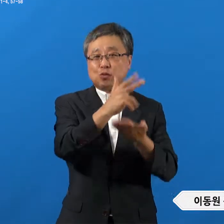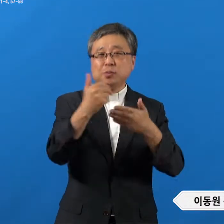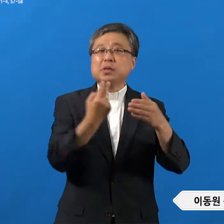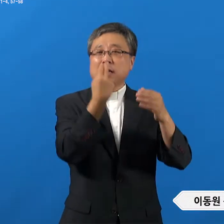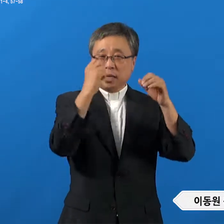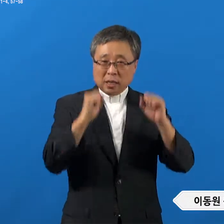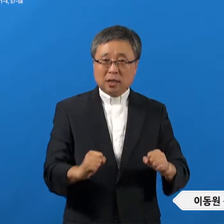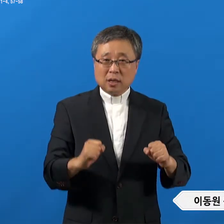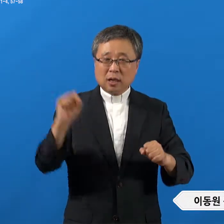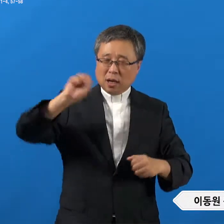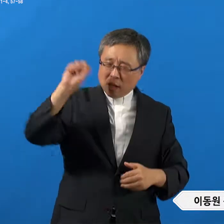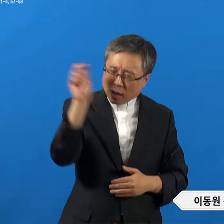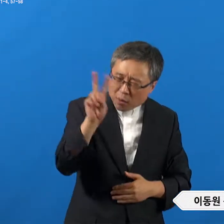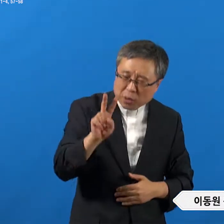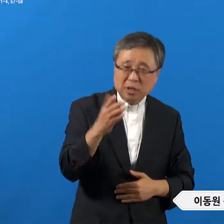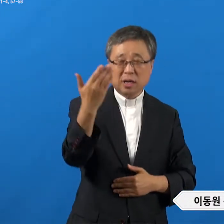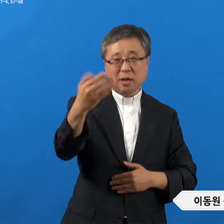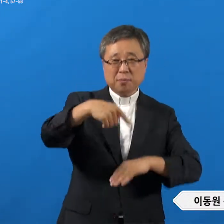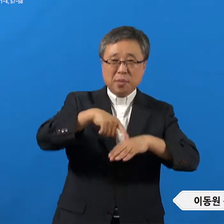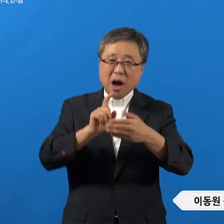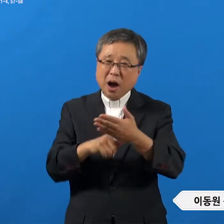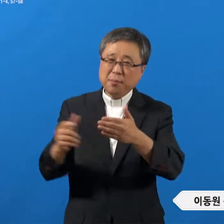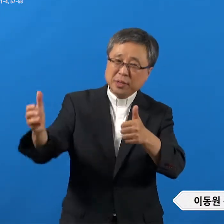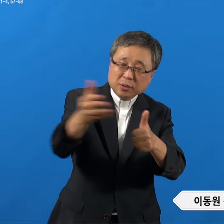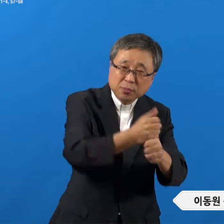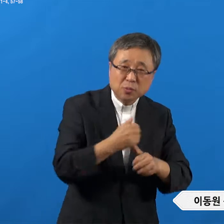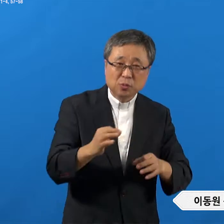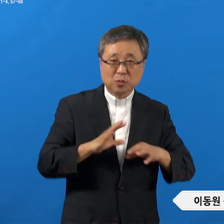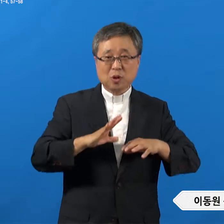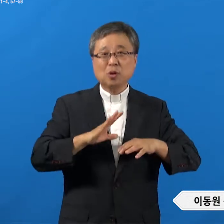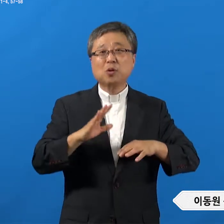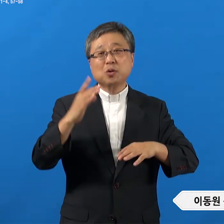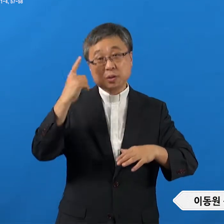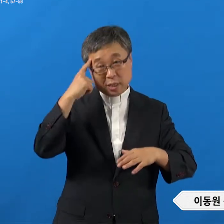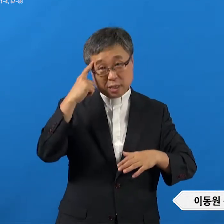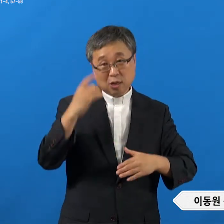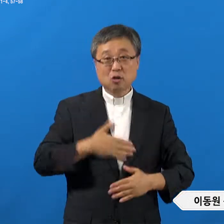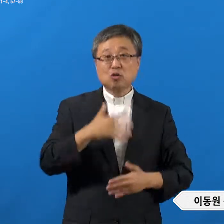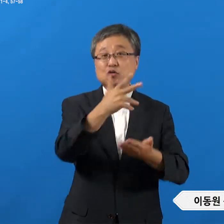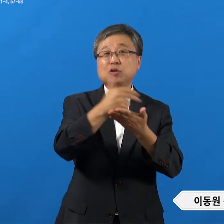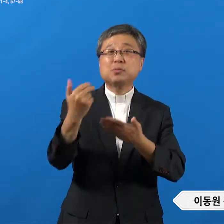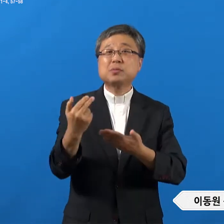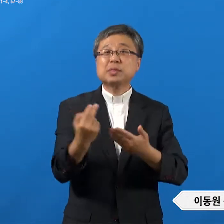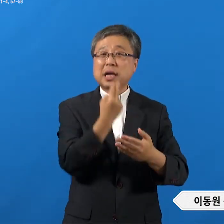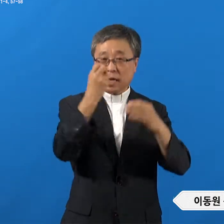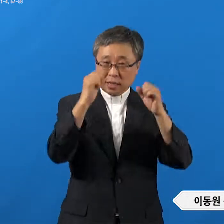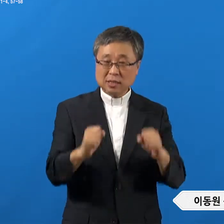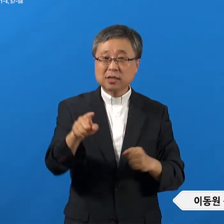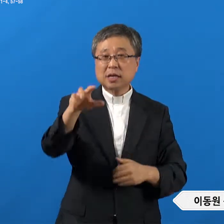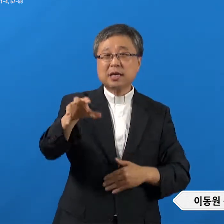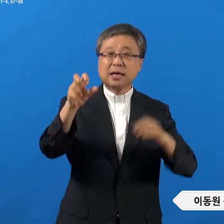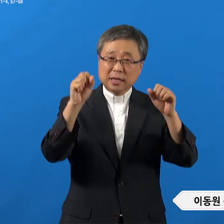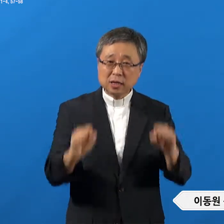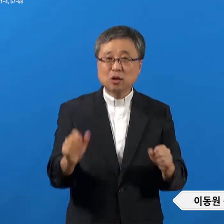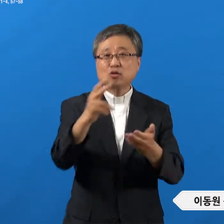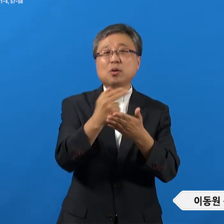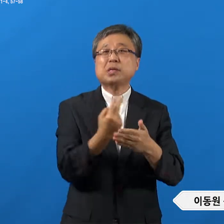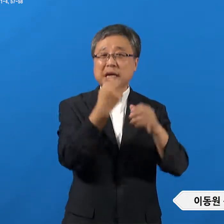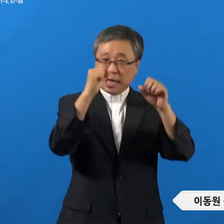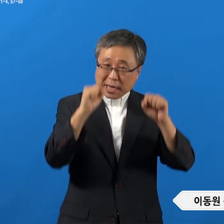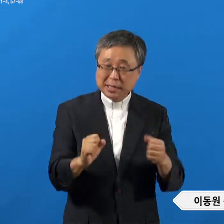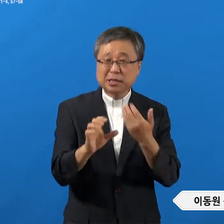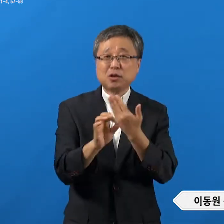살아계시구나. 호련히 그의 마음을 사로잡은 놀라운 생각, 주님 살아계시구나. 여기에 계시구나. 주님이